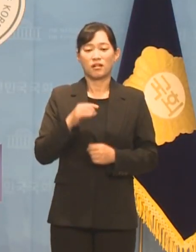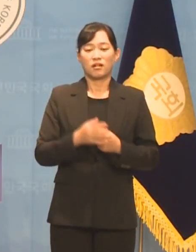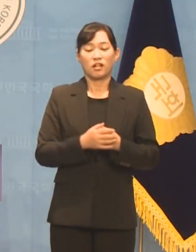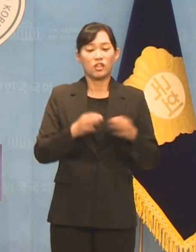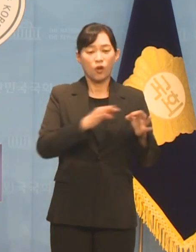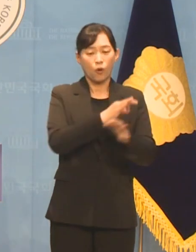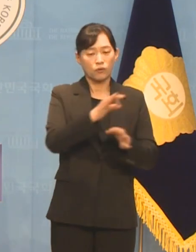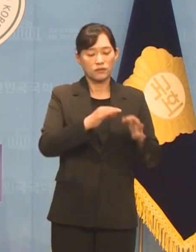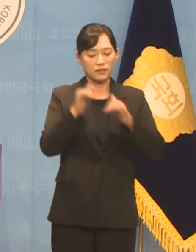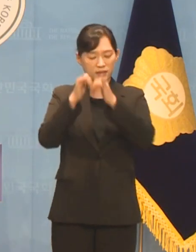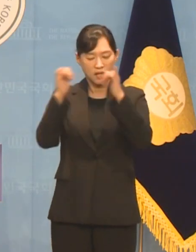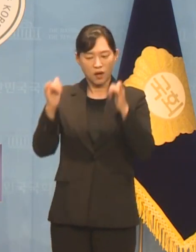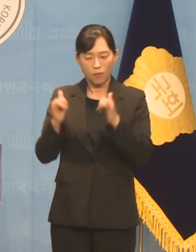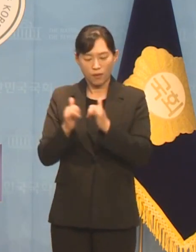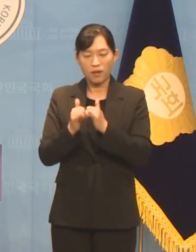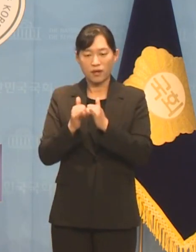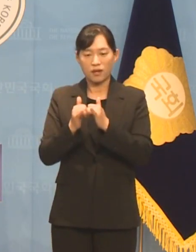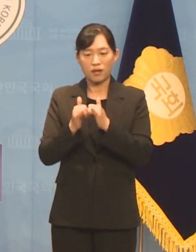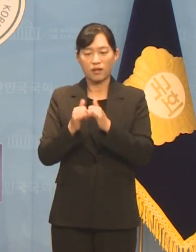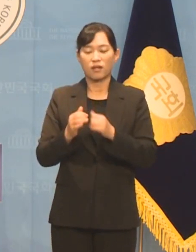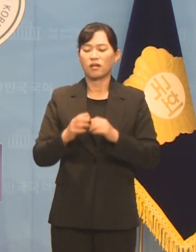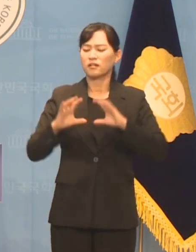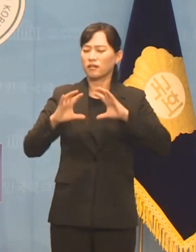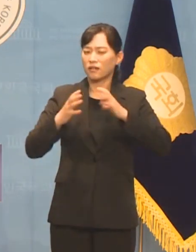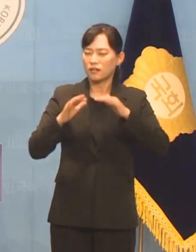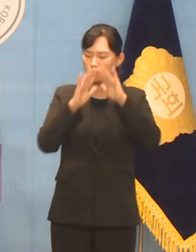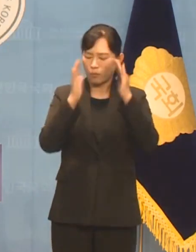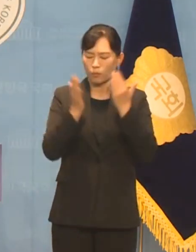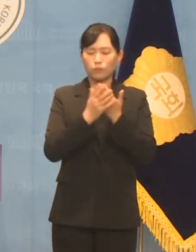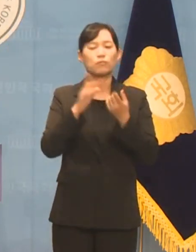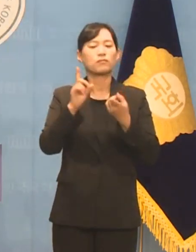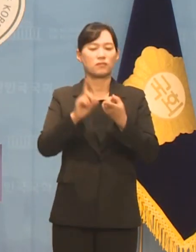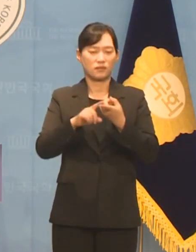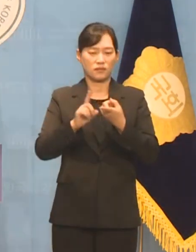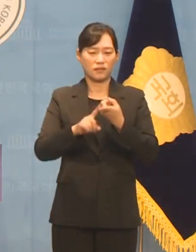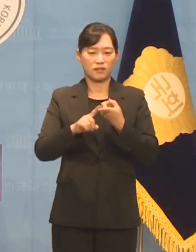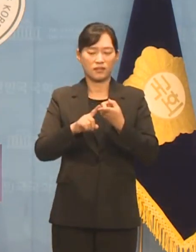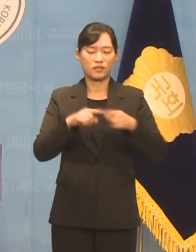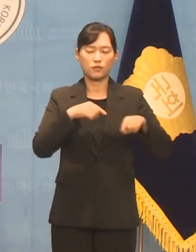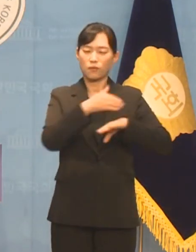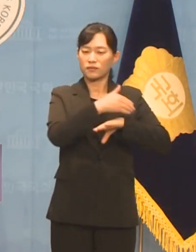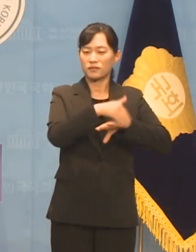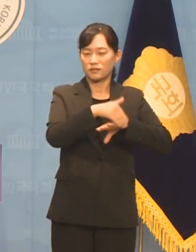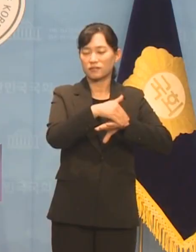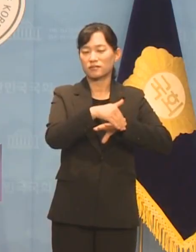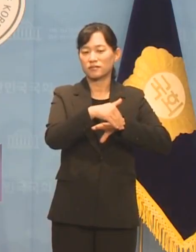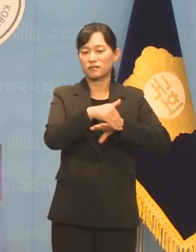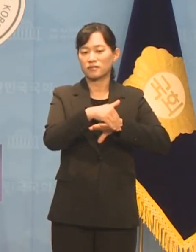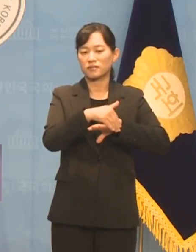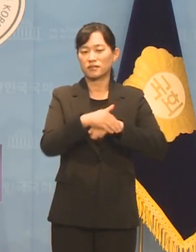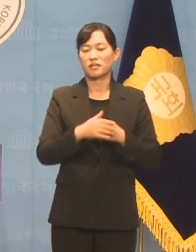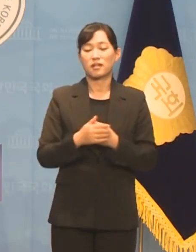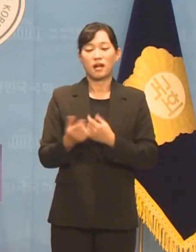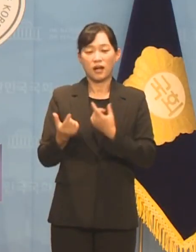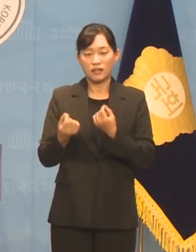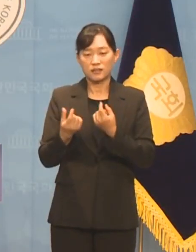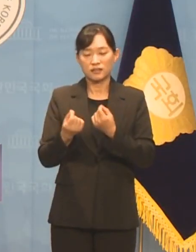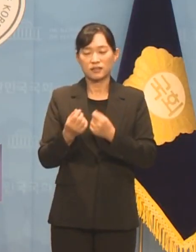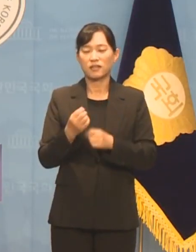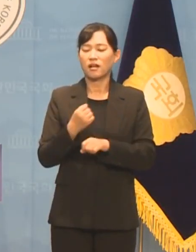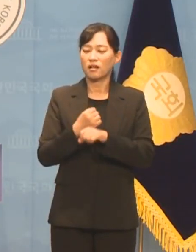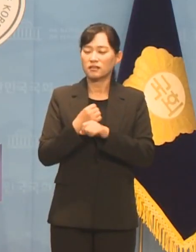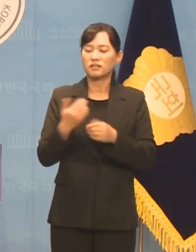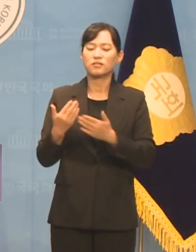경제, 사회, 외교안보 등 국가 전반의 비전과 정책을 다루고 있는